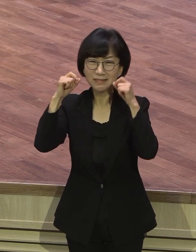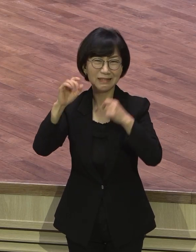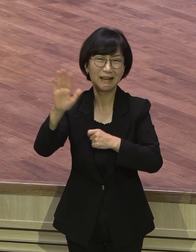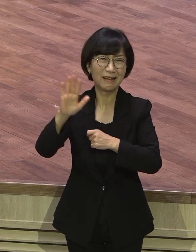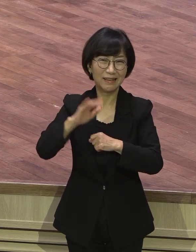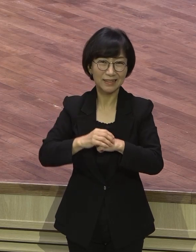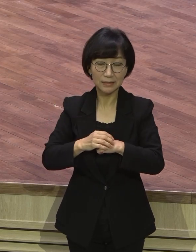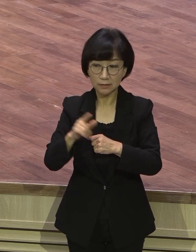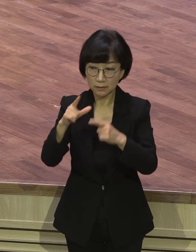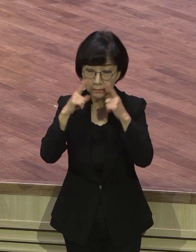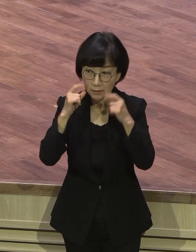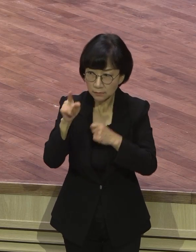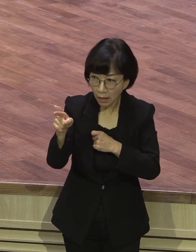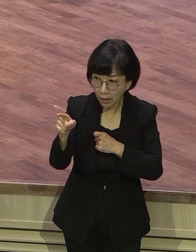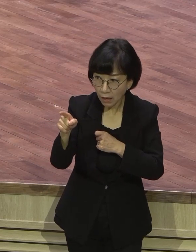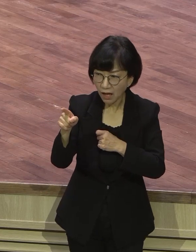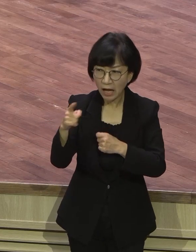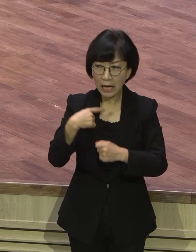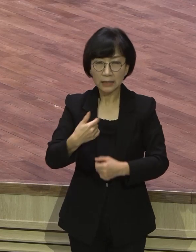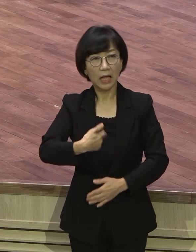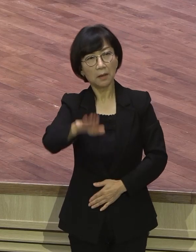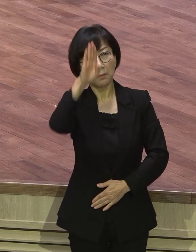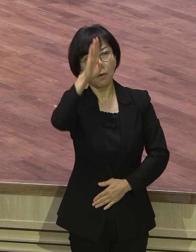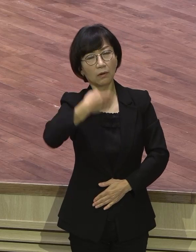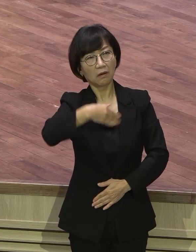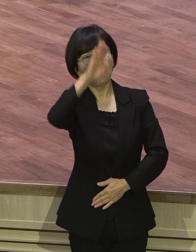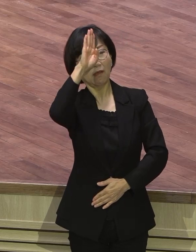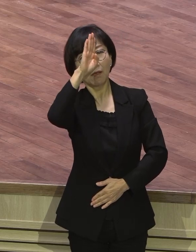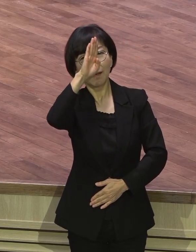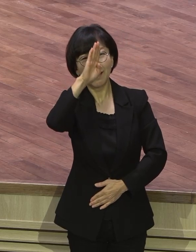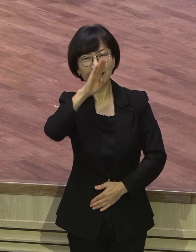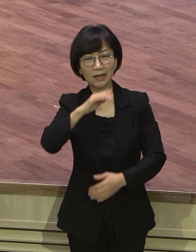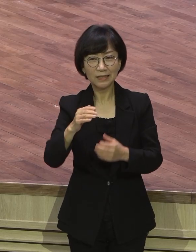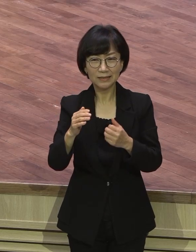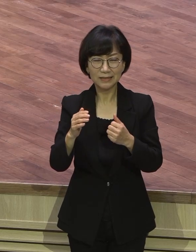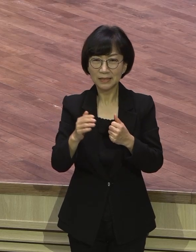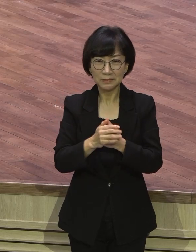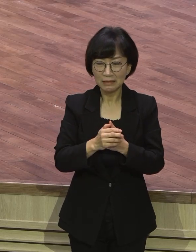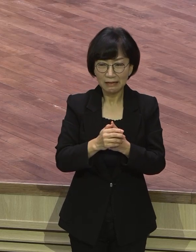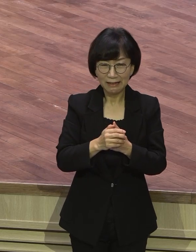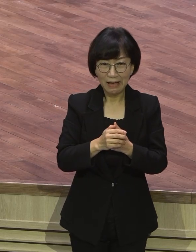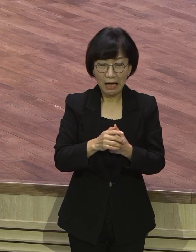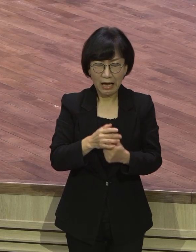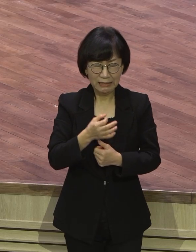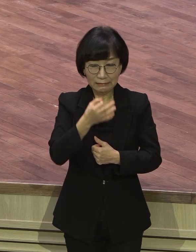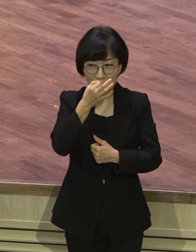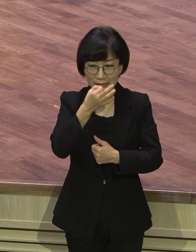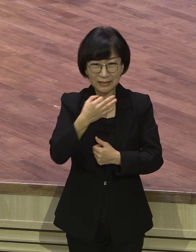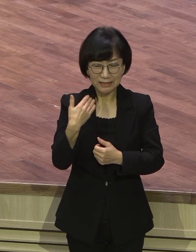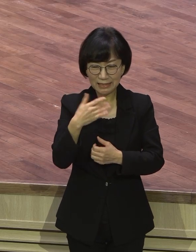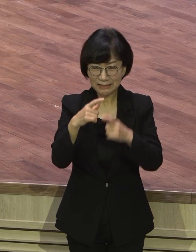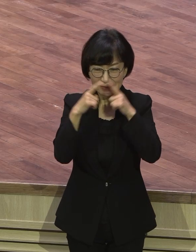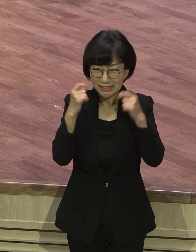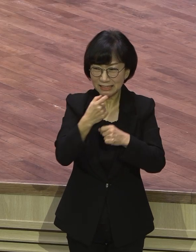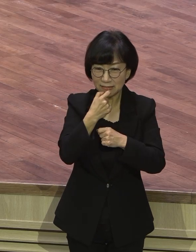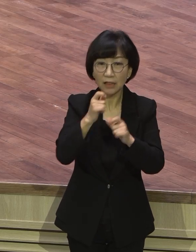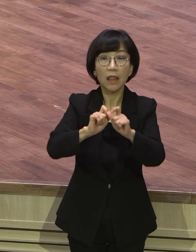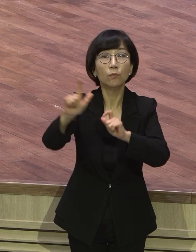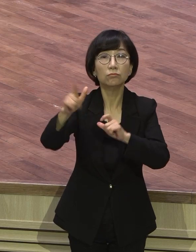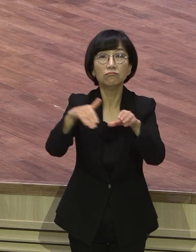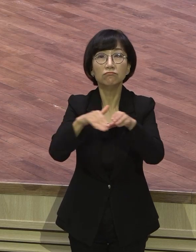중환자를 표현하기 때문에 거의 안 씁니다. 죽기 직전까지 안 쓰는 문화인데 그렇게